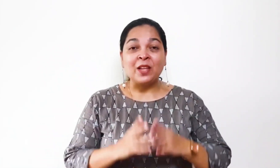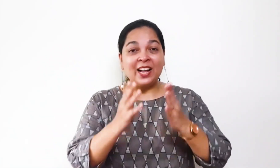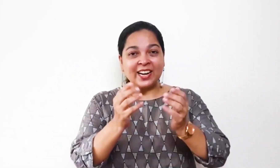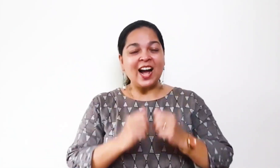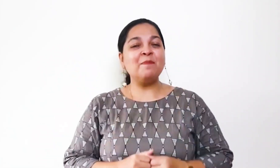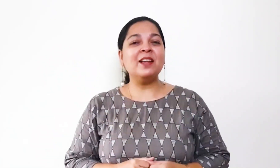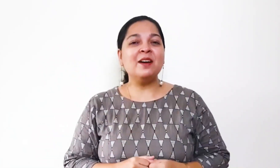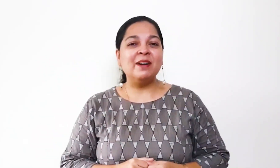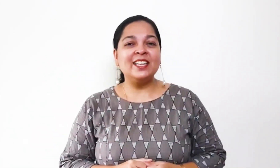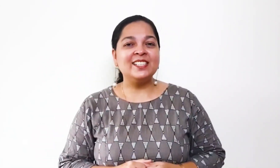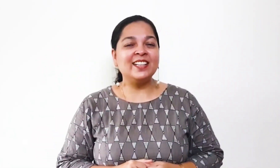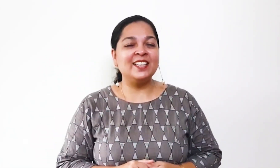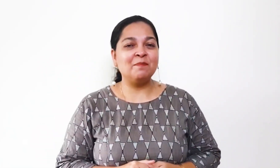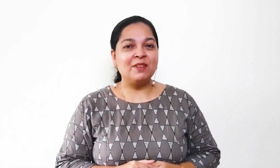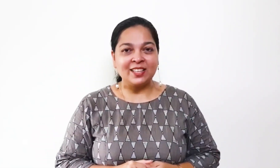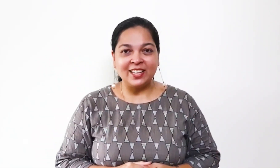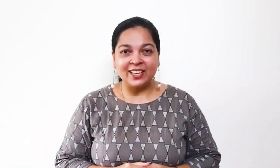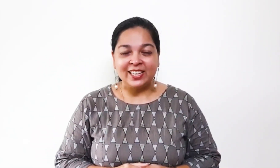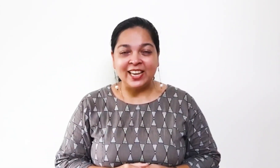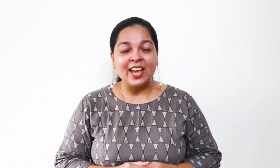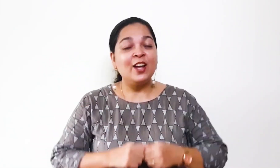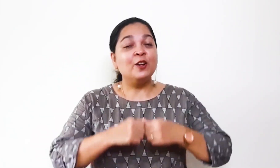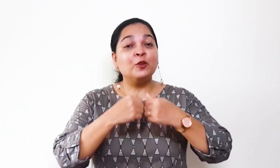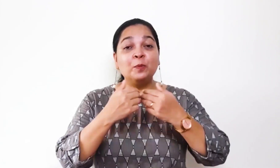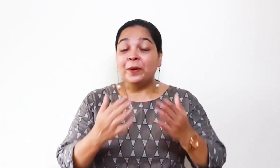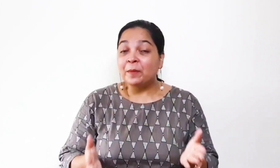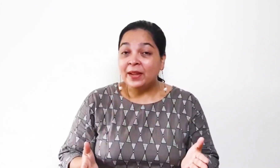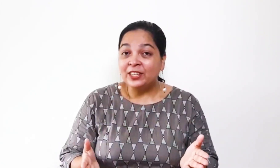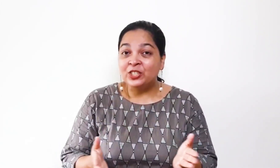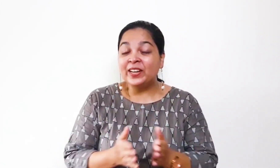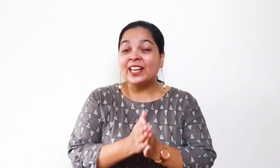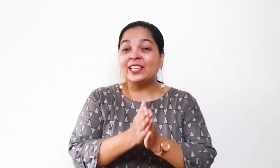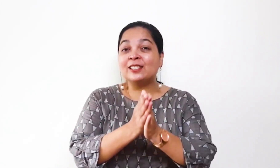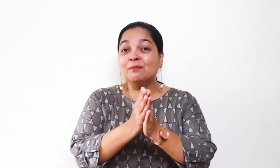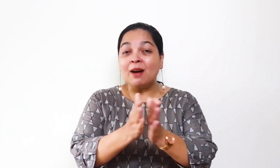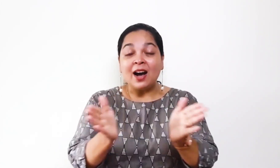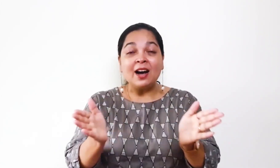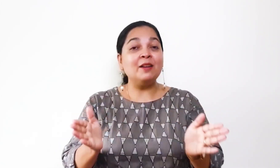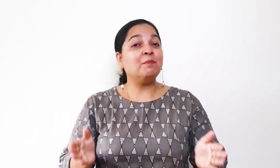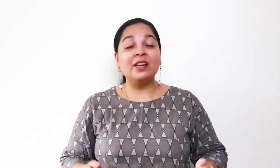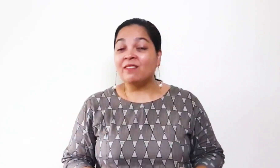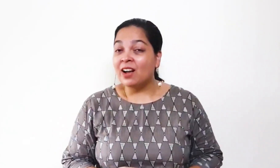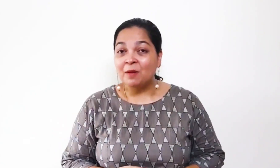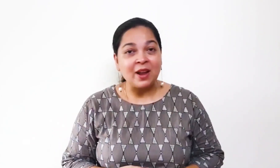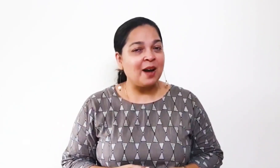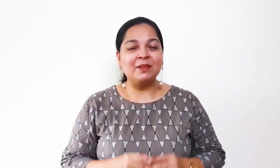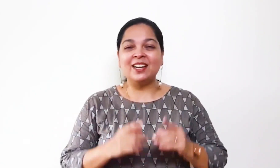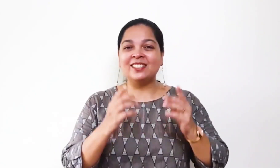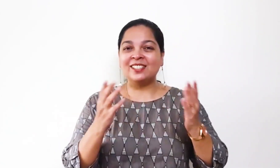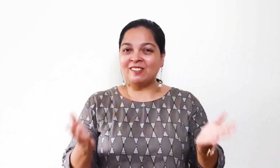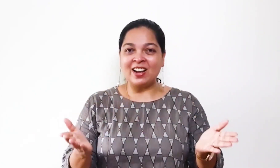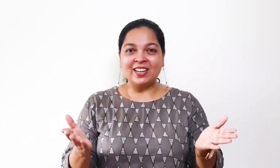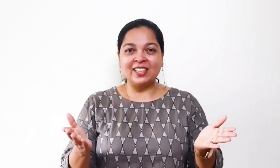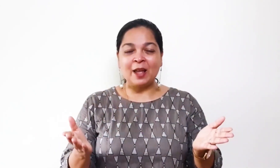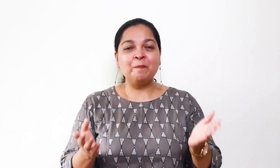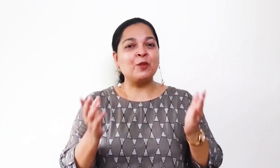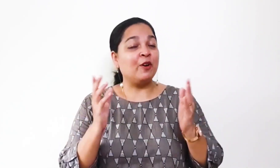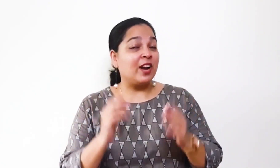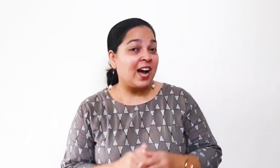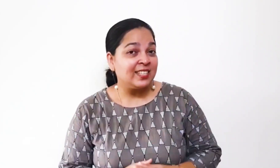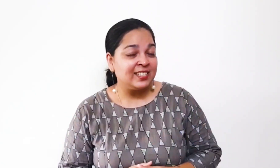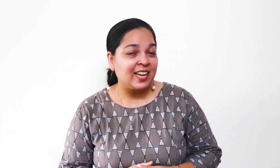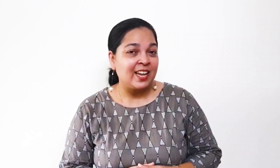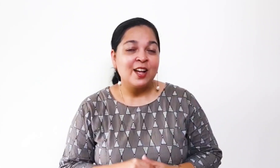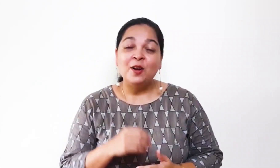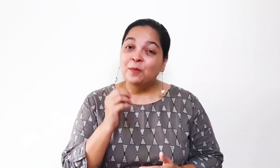हालेलुया। अगर आपने हमारे साथ ये प्रार्थना की है तो परमेश्वर के इस महान परिवार में आपका स्वागत है